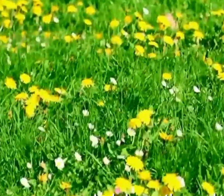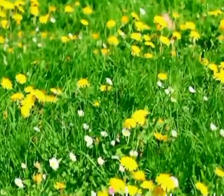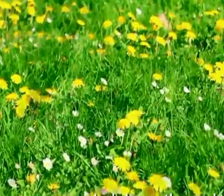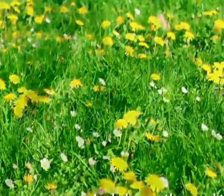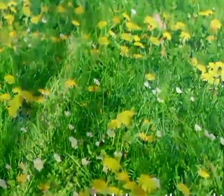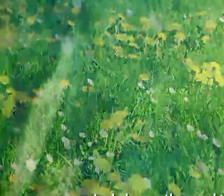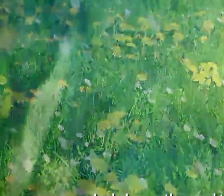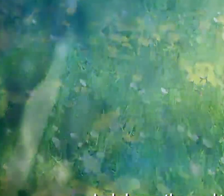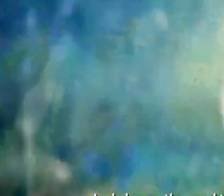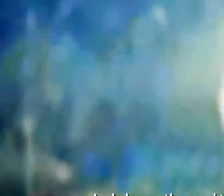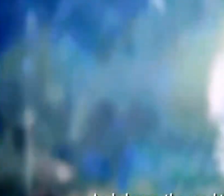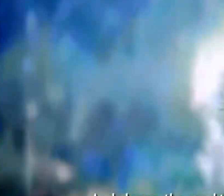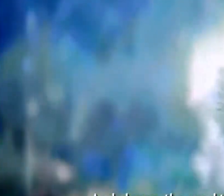आलोकित करने।